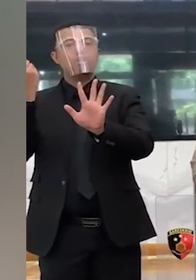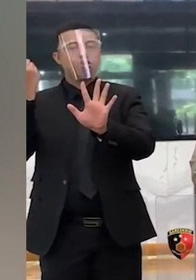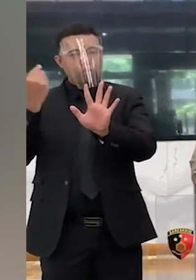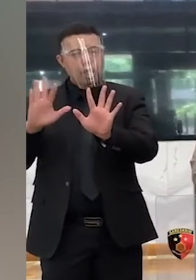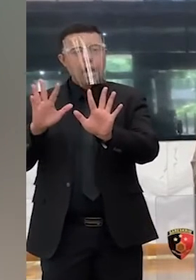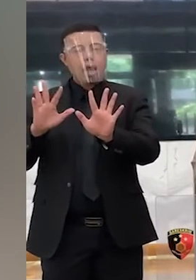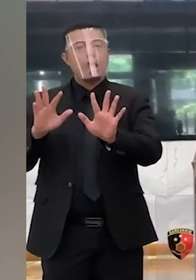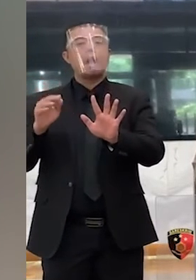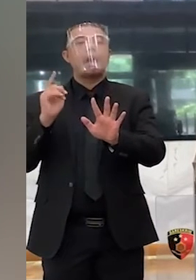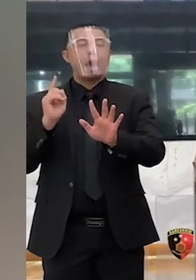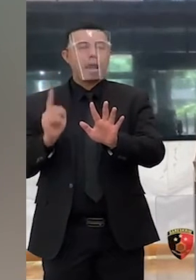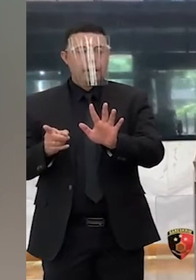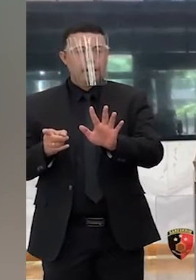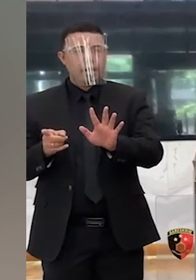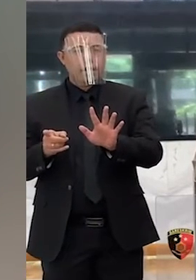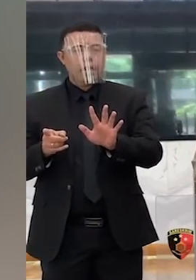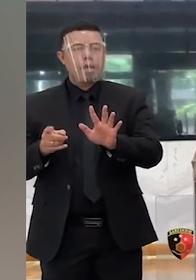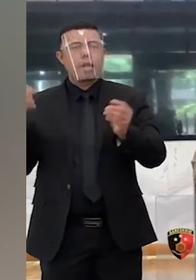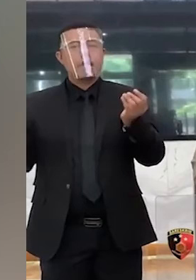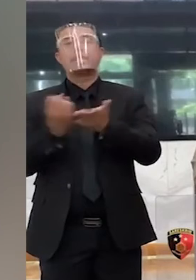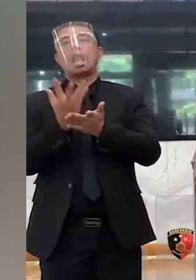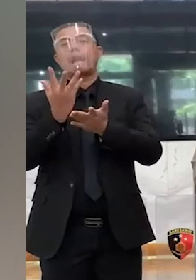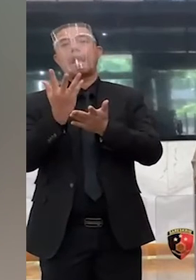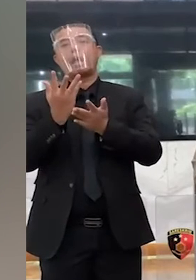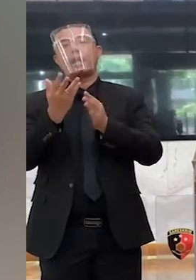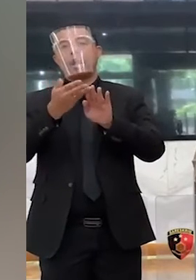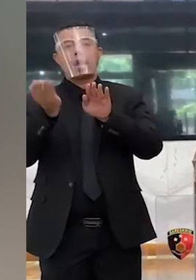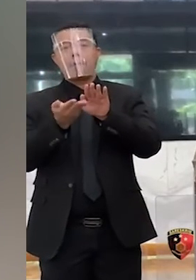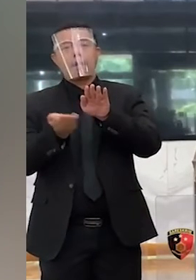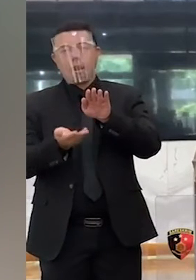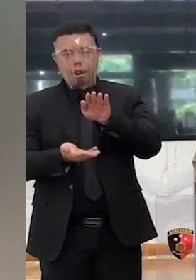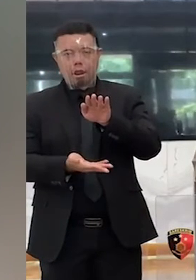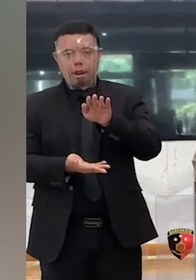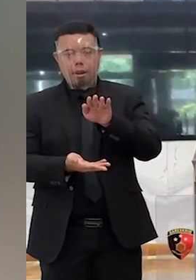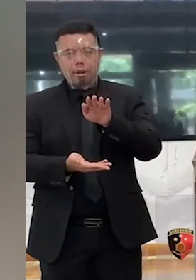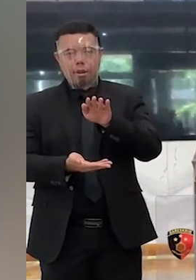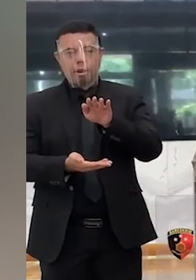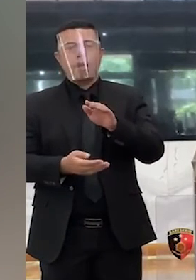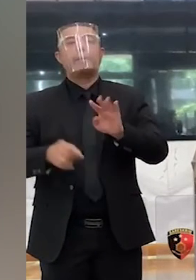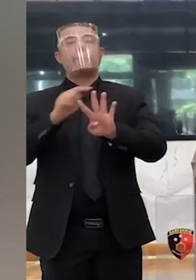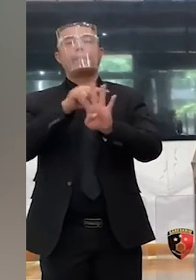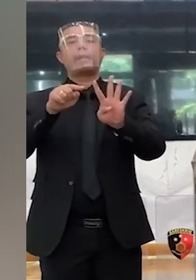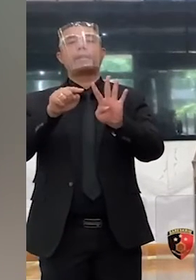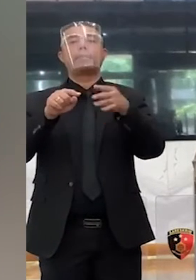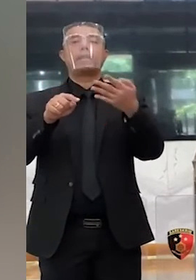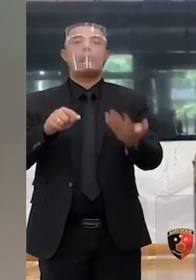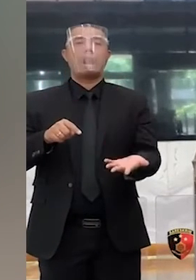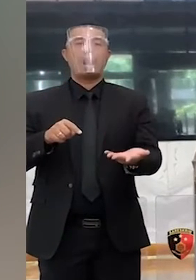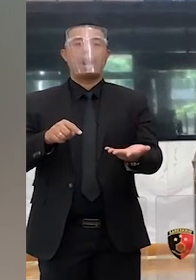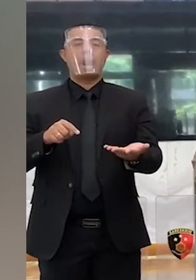telah terjadinya kecelakaan kapal boot, 4 meninggal